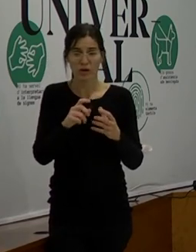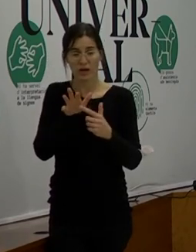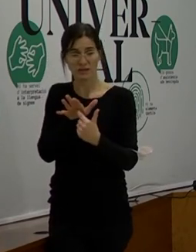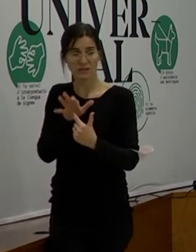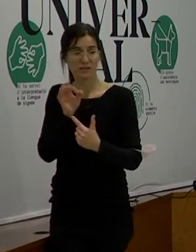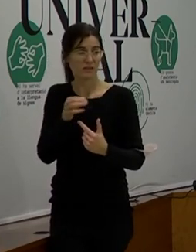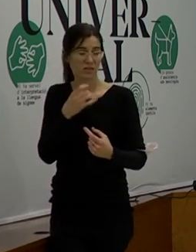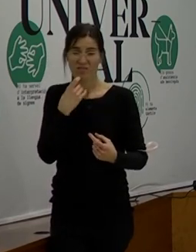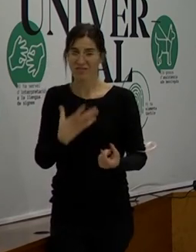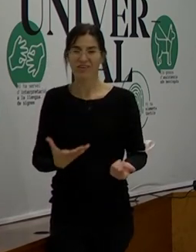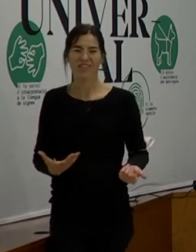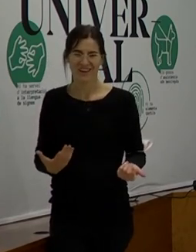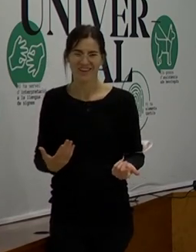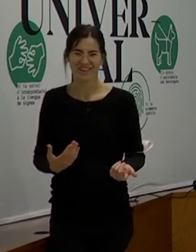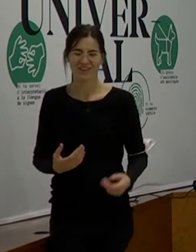Así,